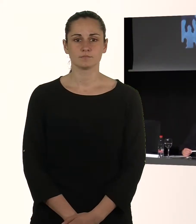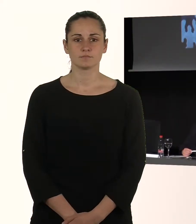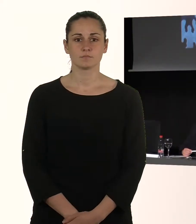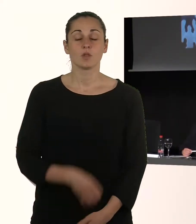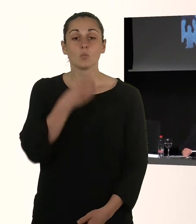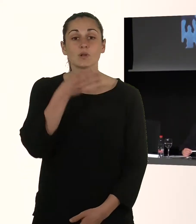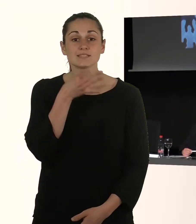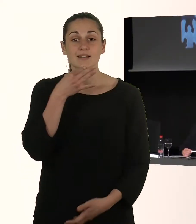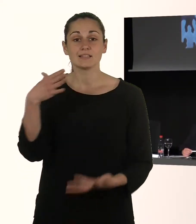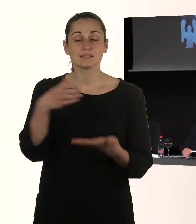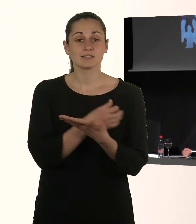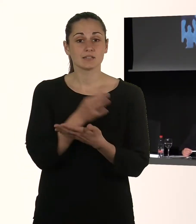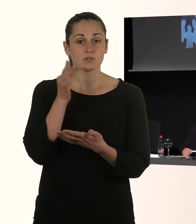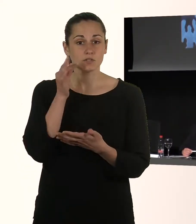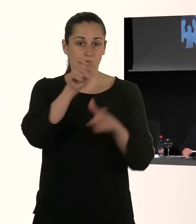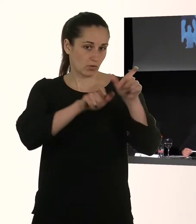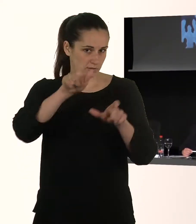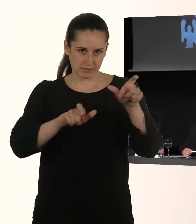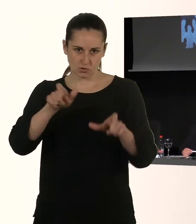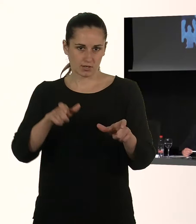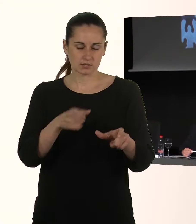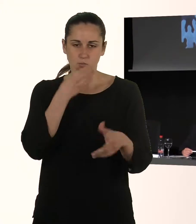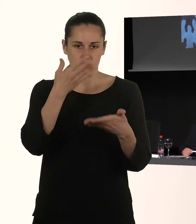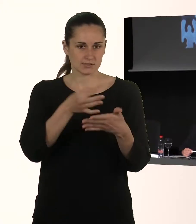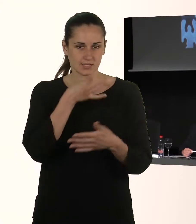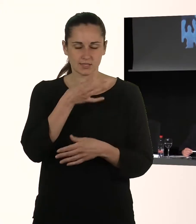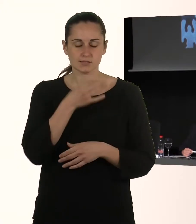Bueno, buenas tardes a todas las personas de la sala.